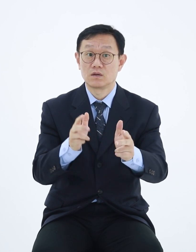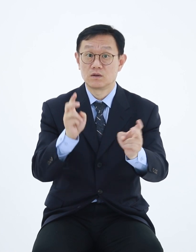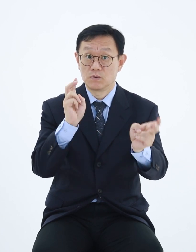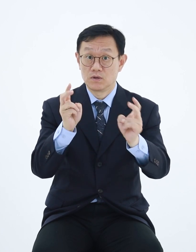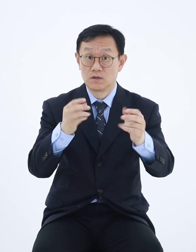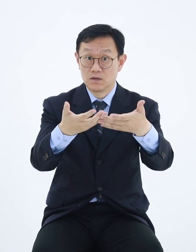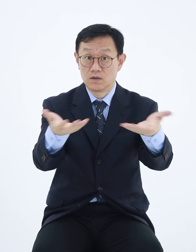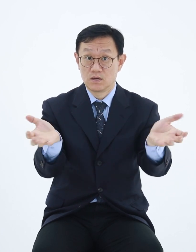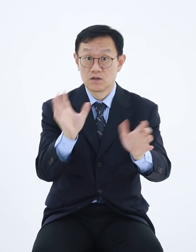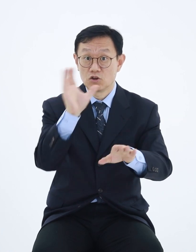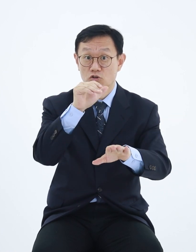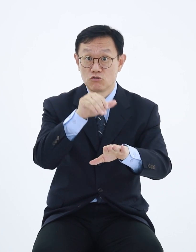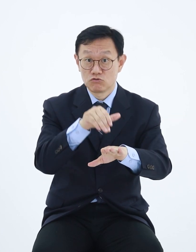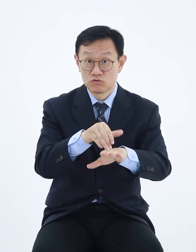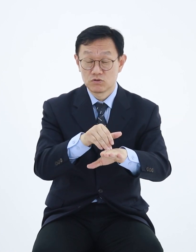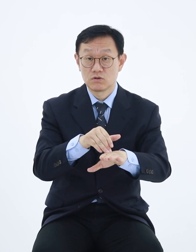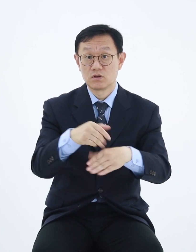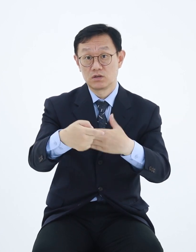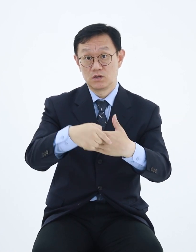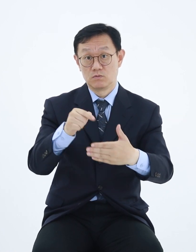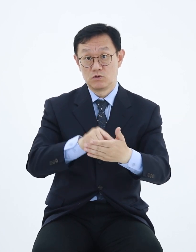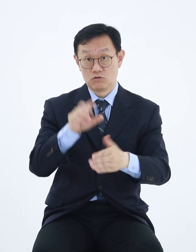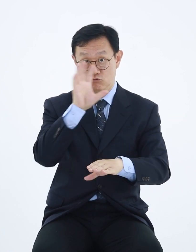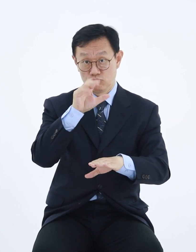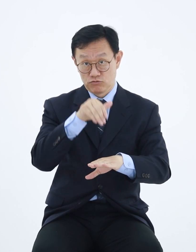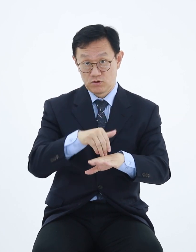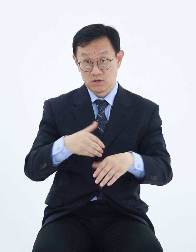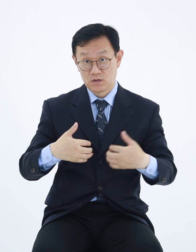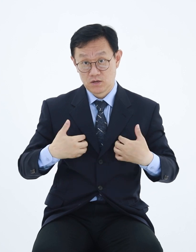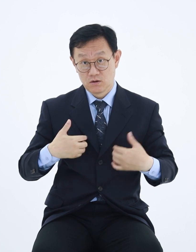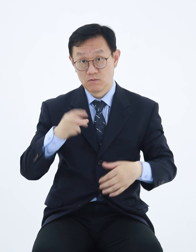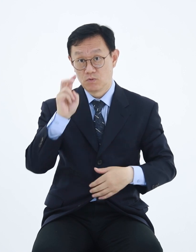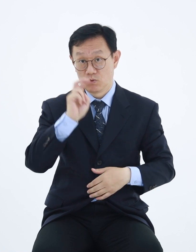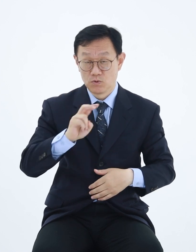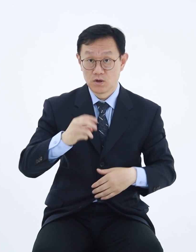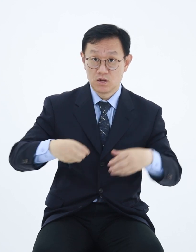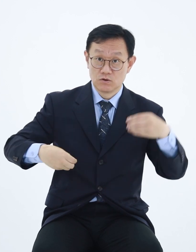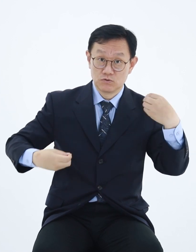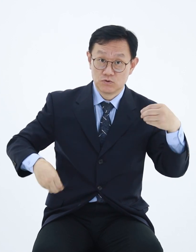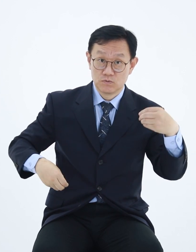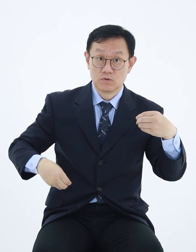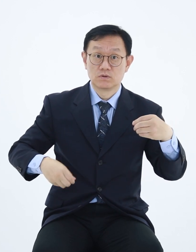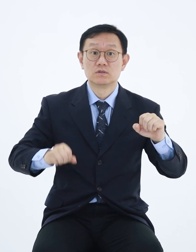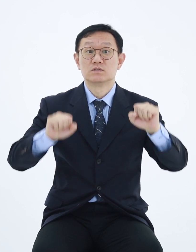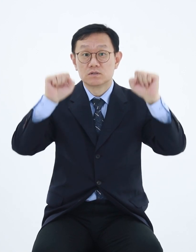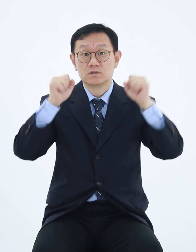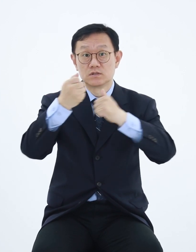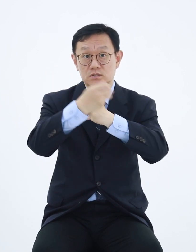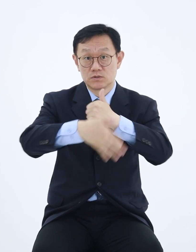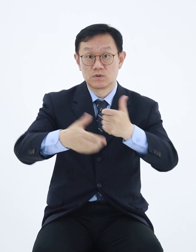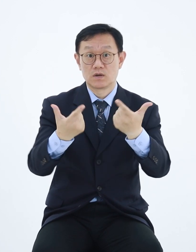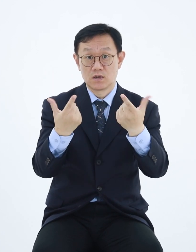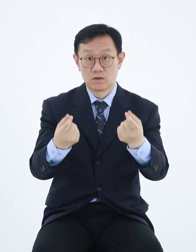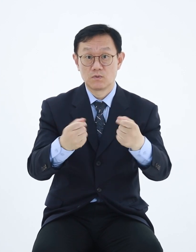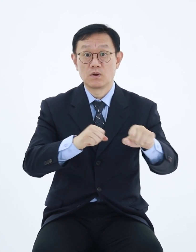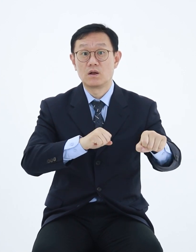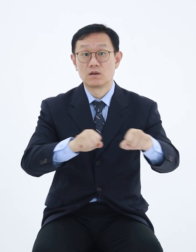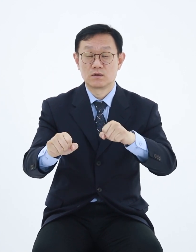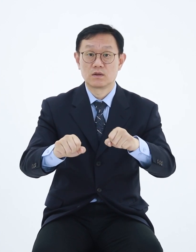시 행해지는 심성수련, 게임, 노래, 춤, 스포츠 등과 같은 각 활동이 이에